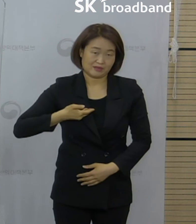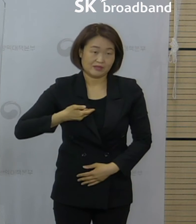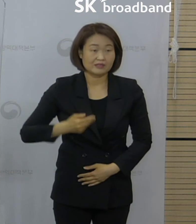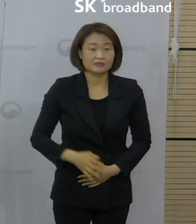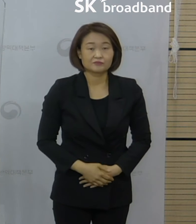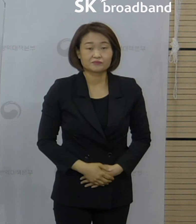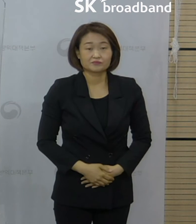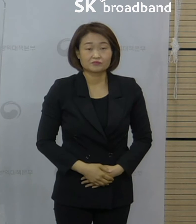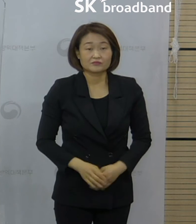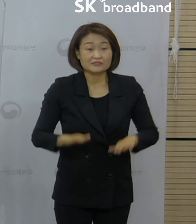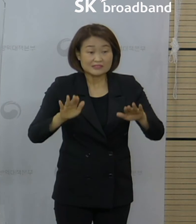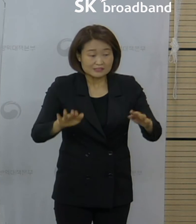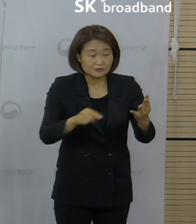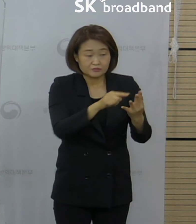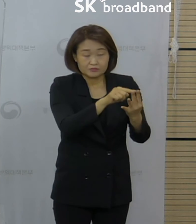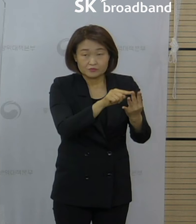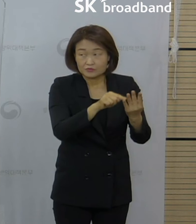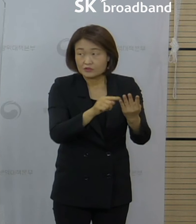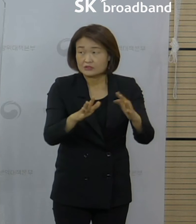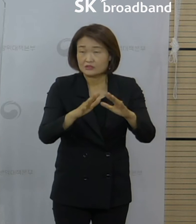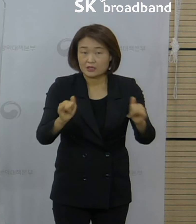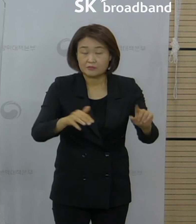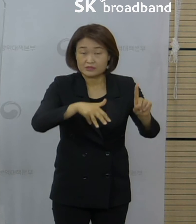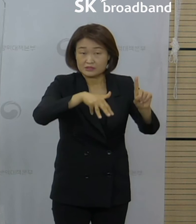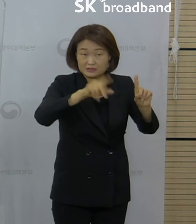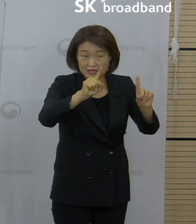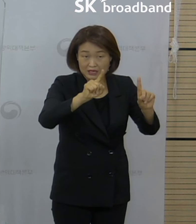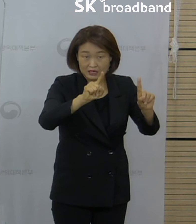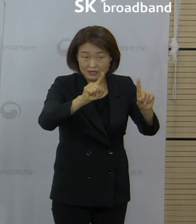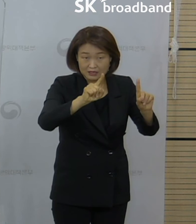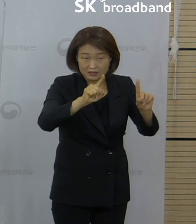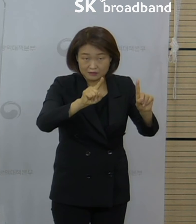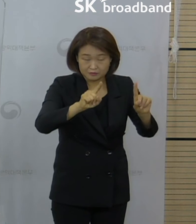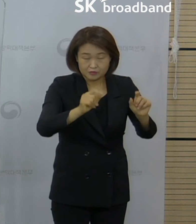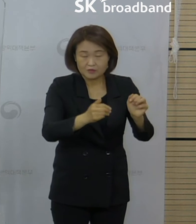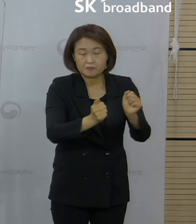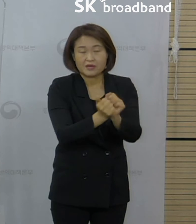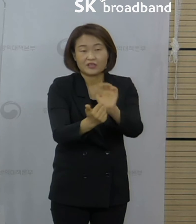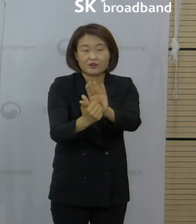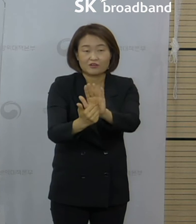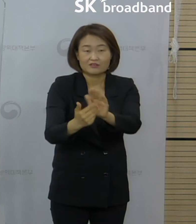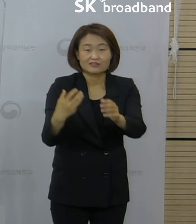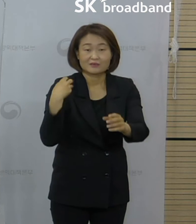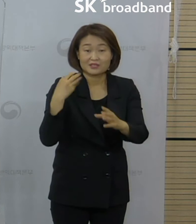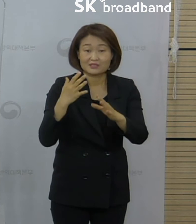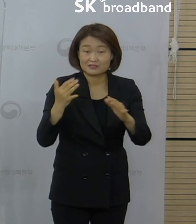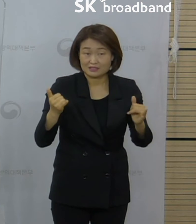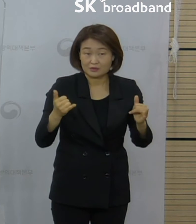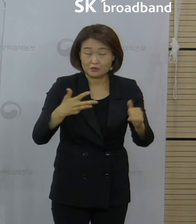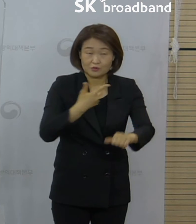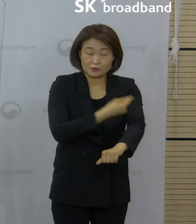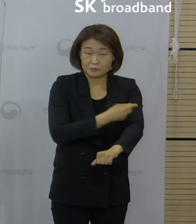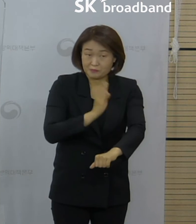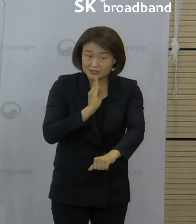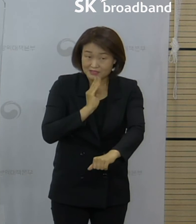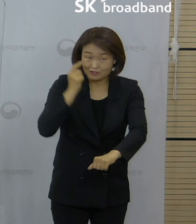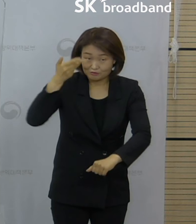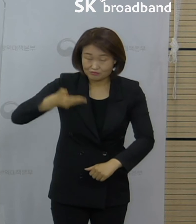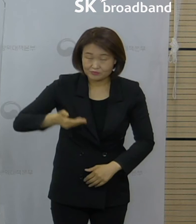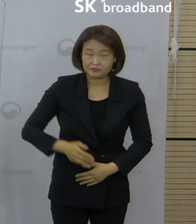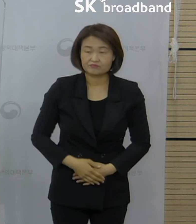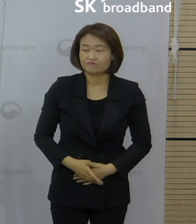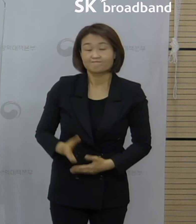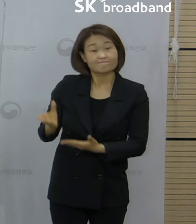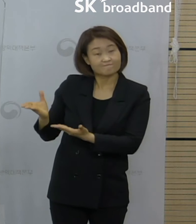요원에 분류가 되는지 함께 질문 주셨습니다. 네, 예방접종을 받으신 총리, 장관, 청장 등은